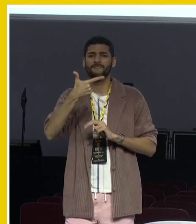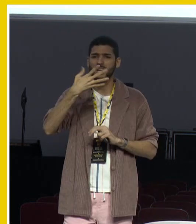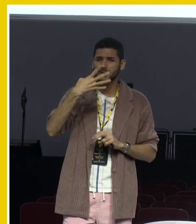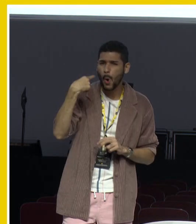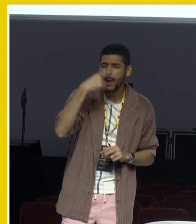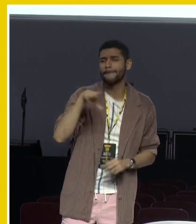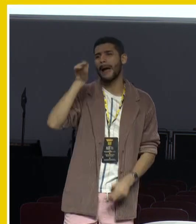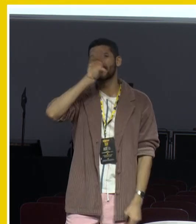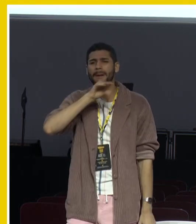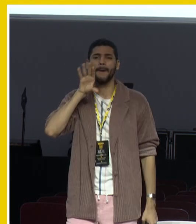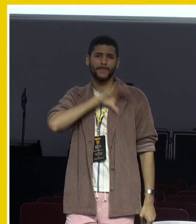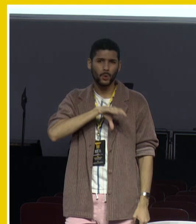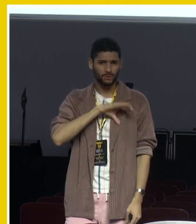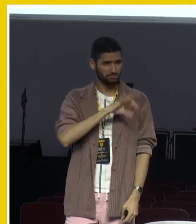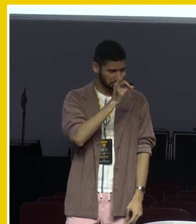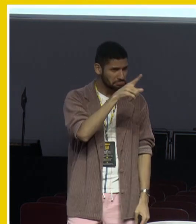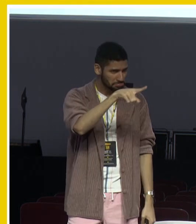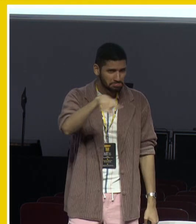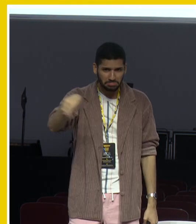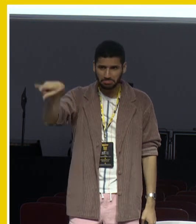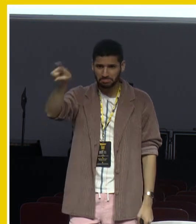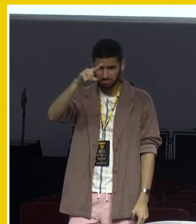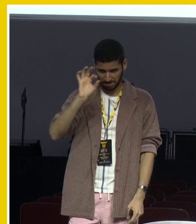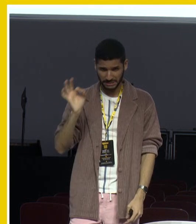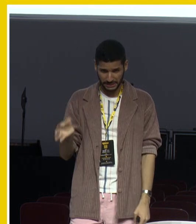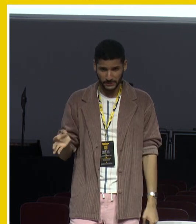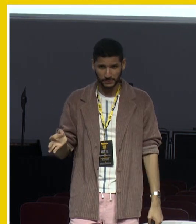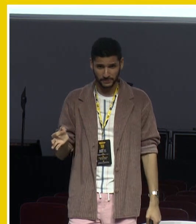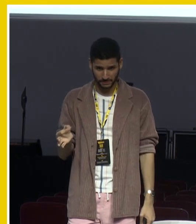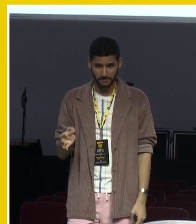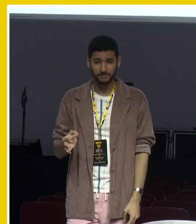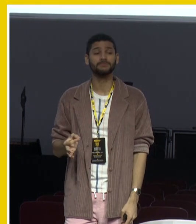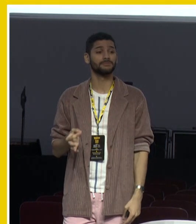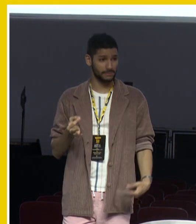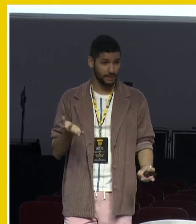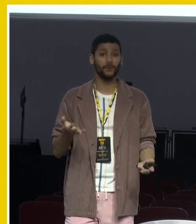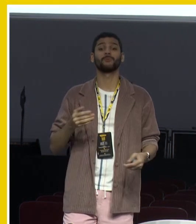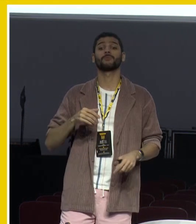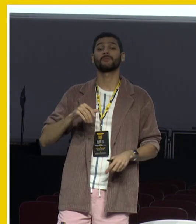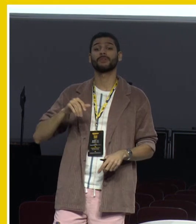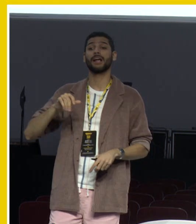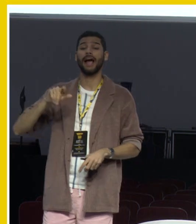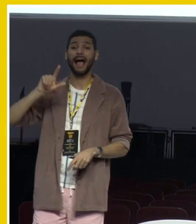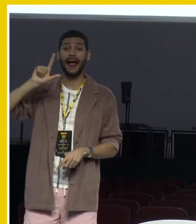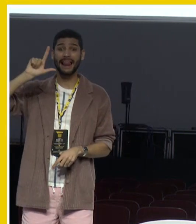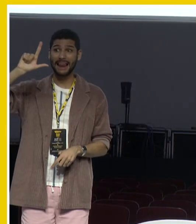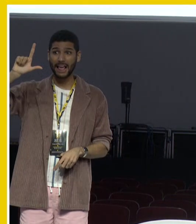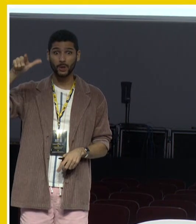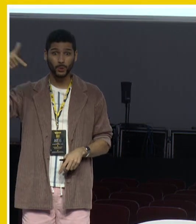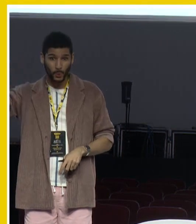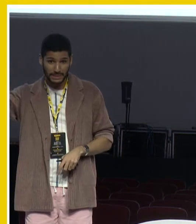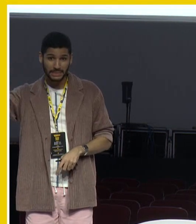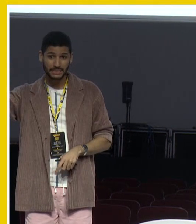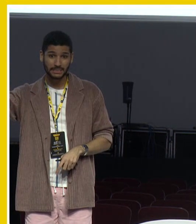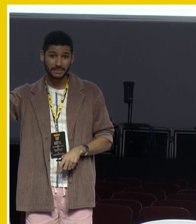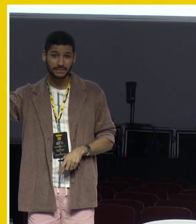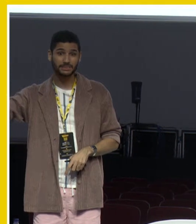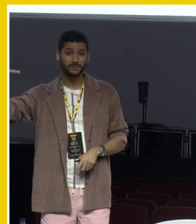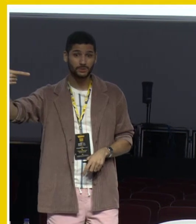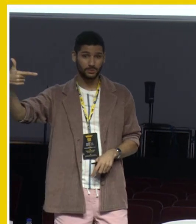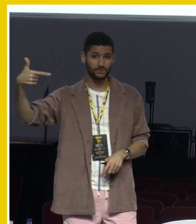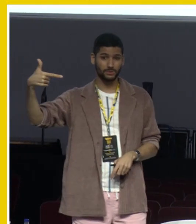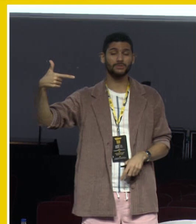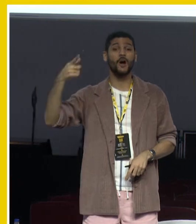português então vocês usam o português 24 horas por dia são falantes da língua português correto então